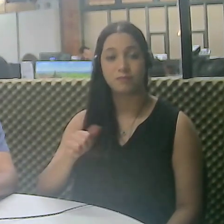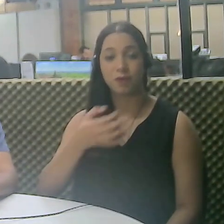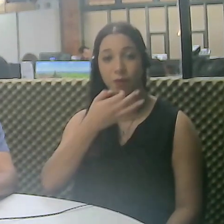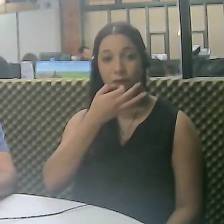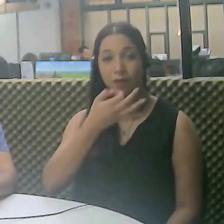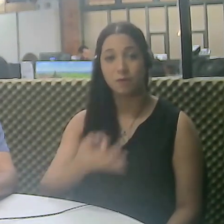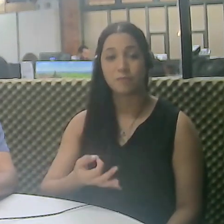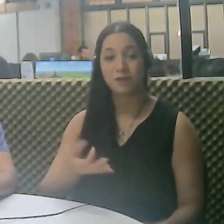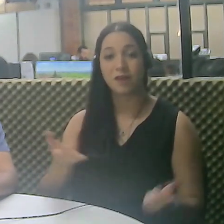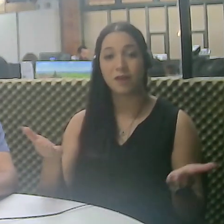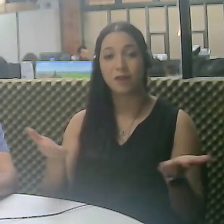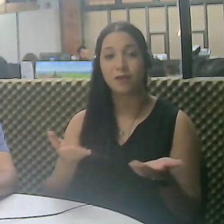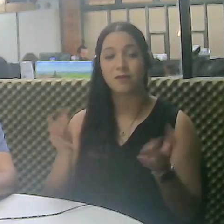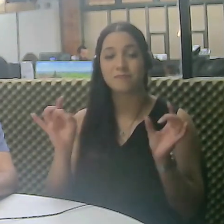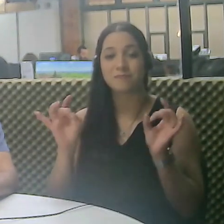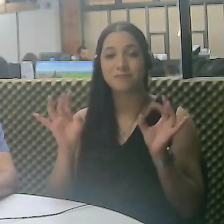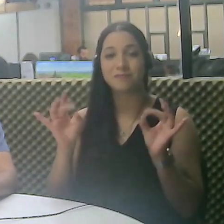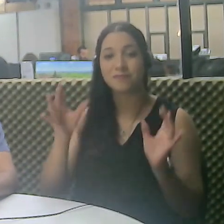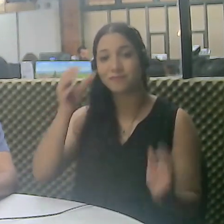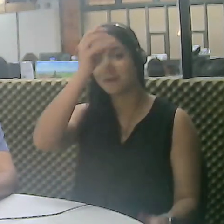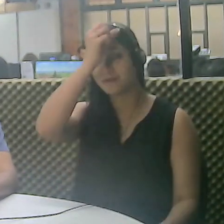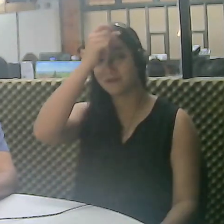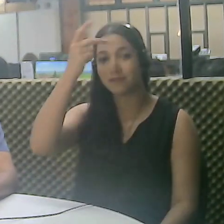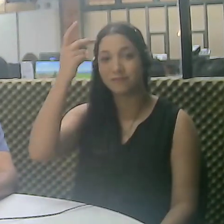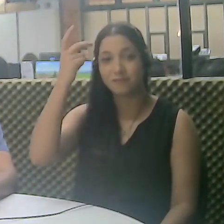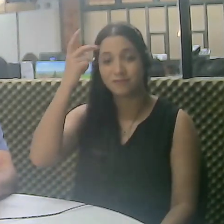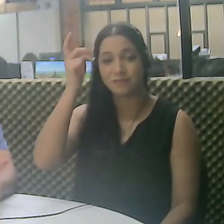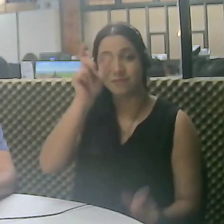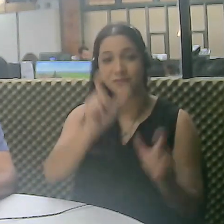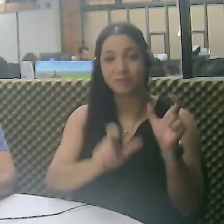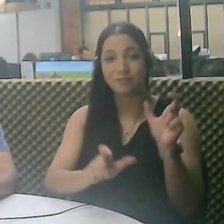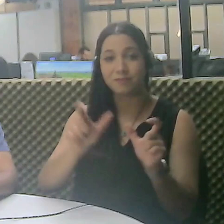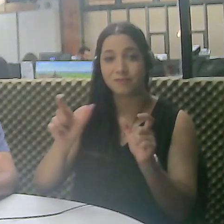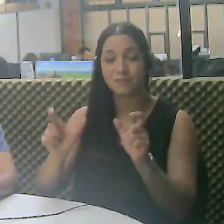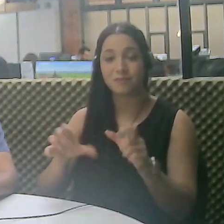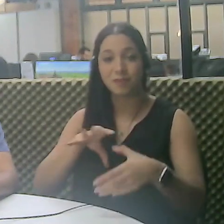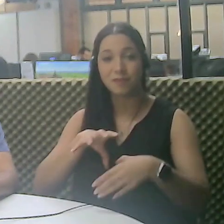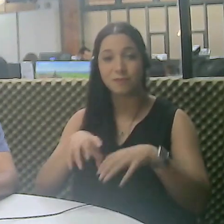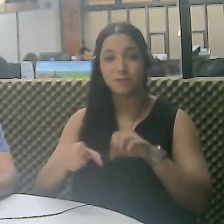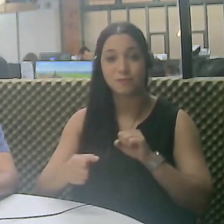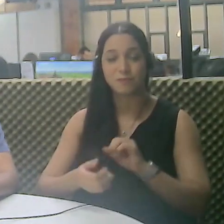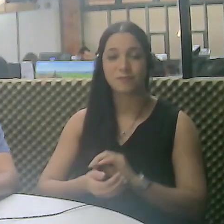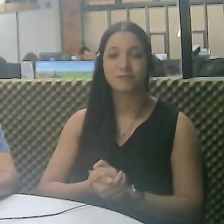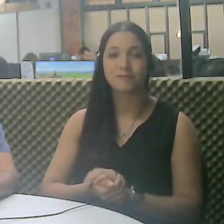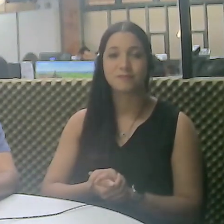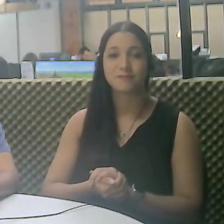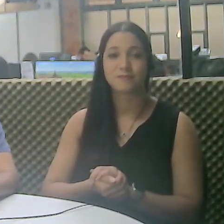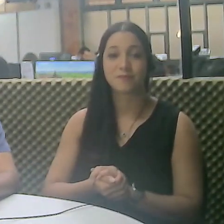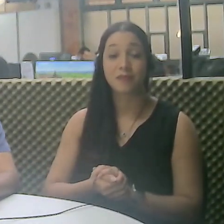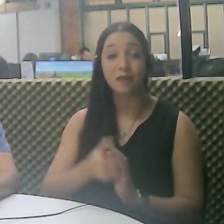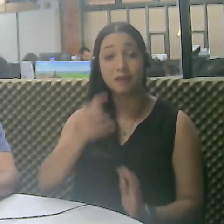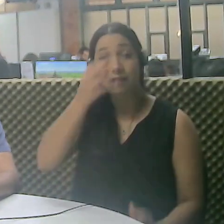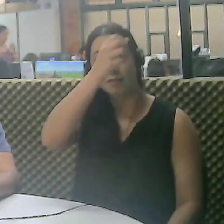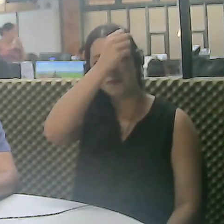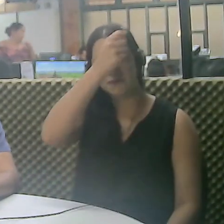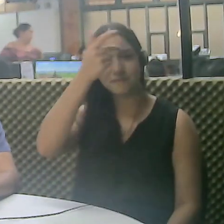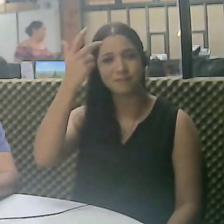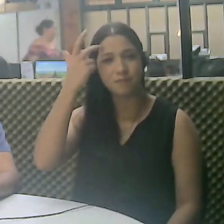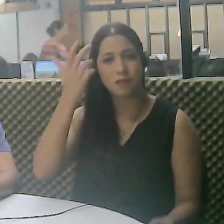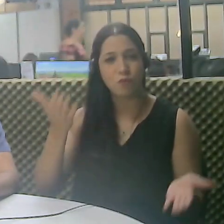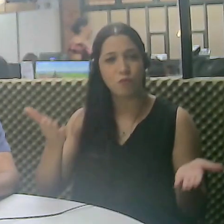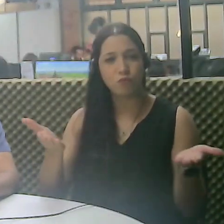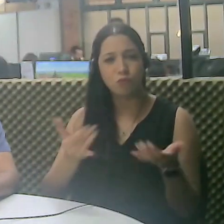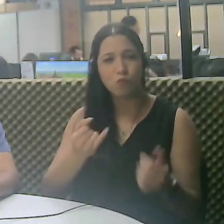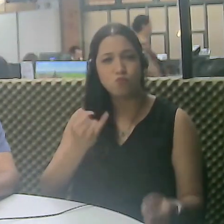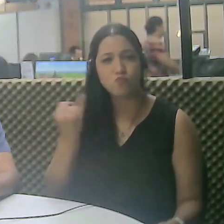comenta sobre este momento ímpar para a Prefeitura e para quem pôde concluir o curso. Para a Prefeitura, esse momento é um momento